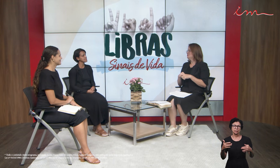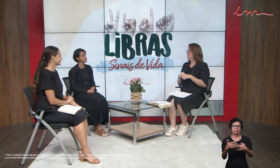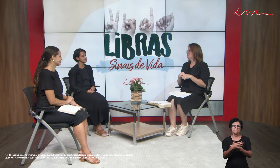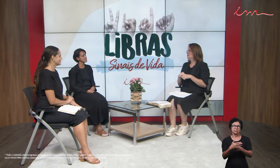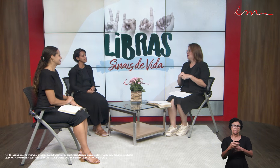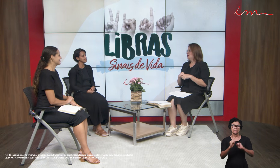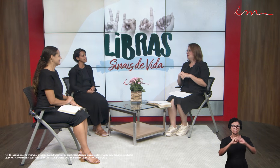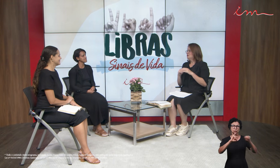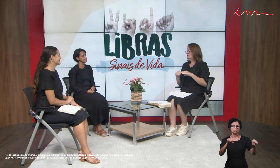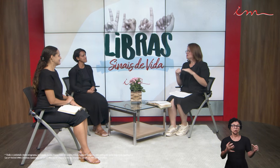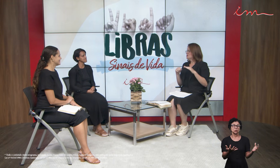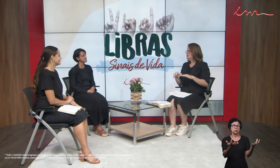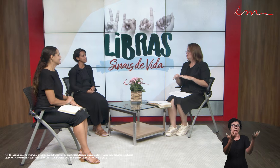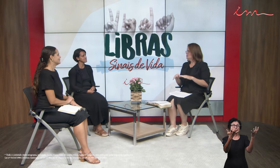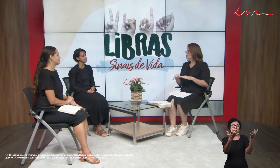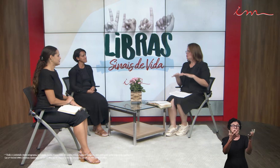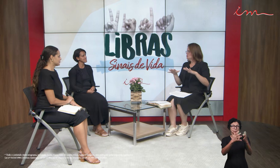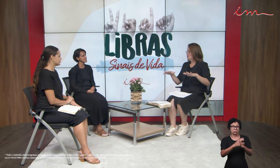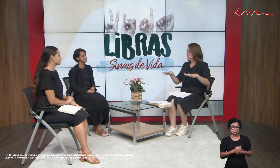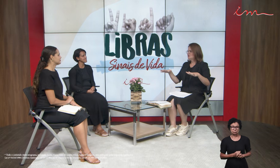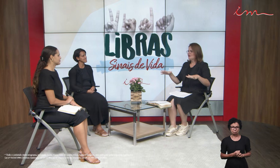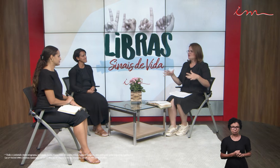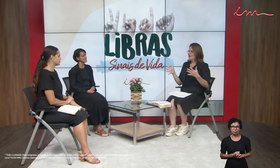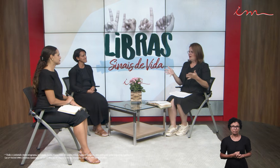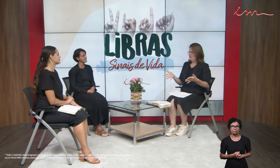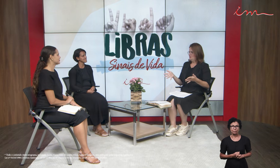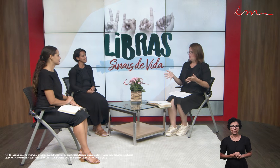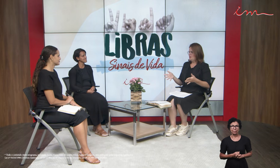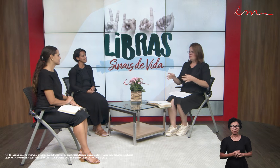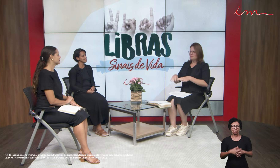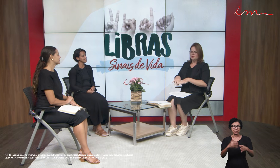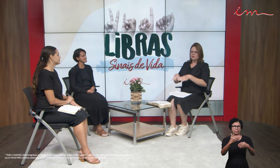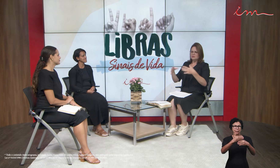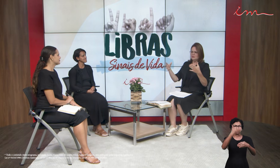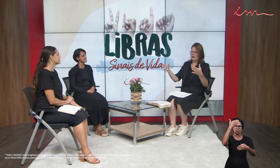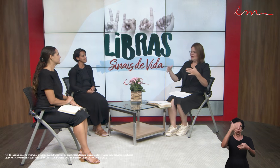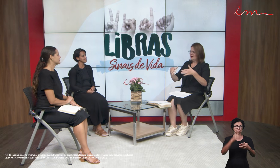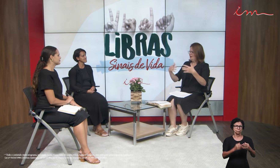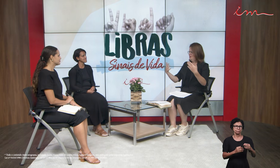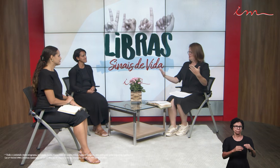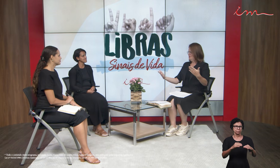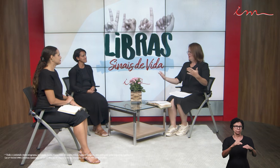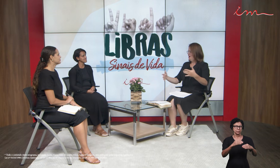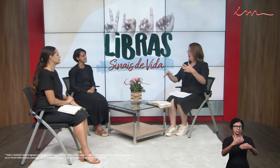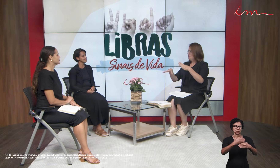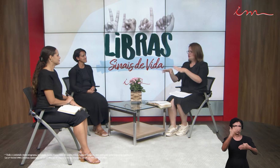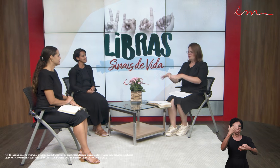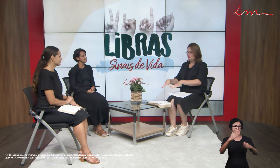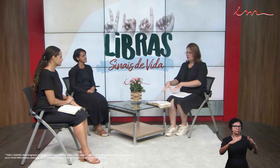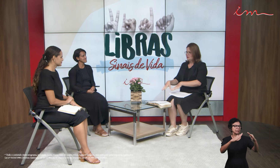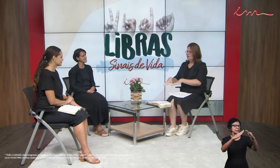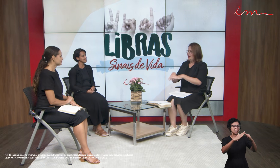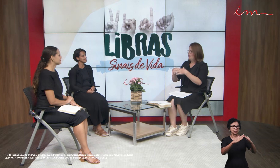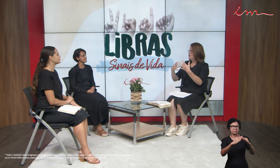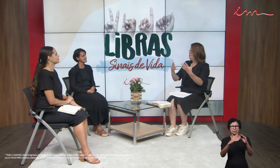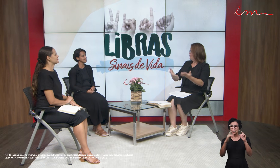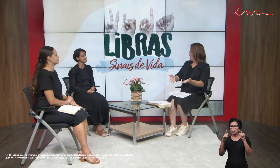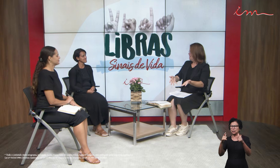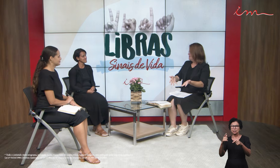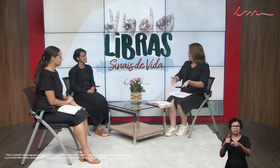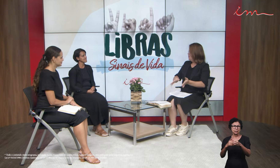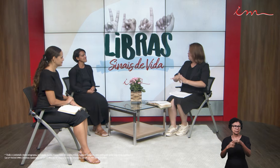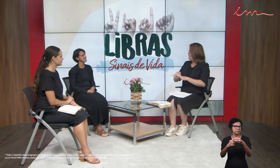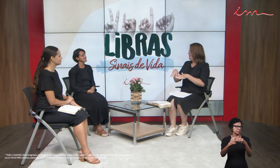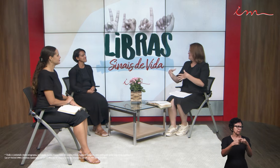noite. Não consegui montar o cenário de Raabe. O muro, a casa, aonde que eu ponho o muro, aonde que eu